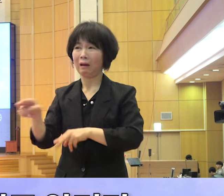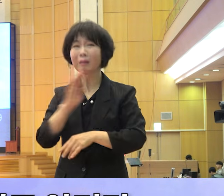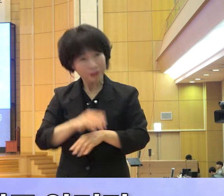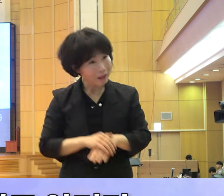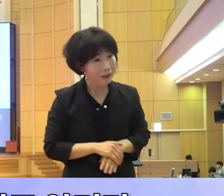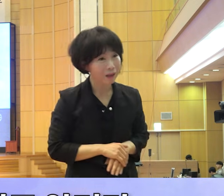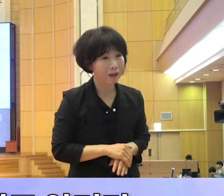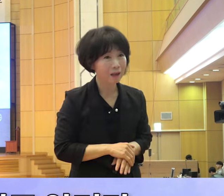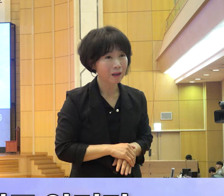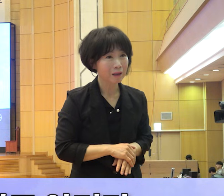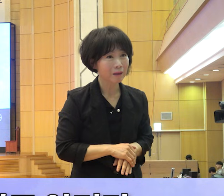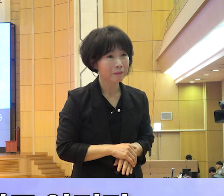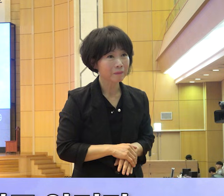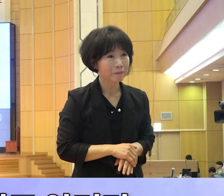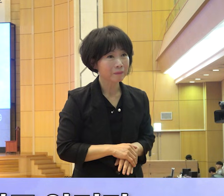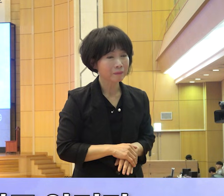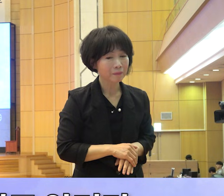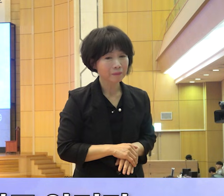그런데 그런